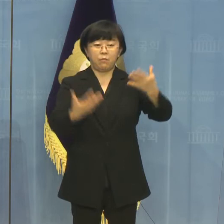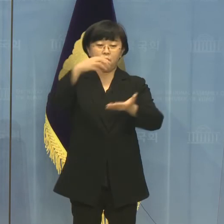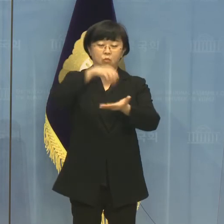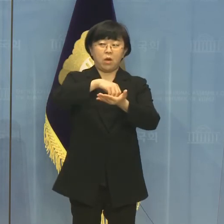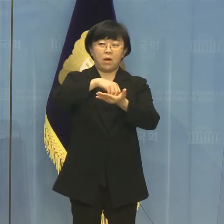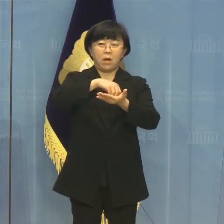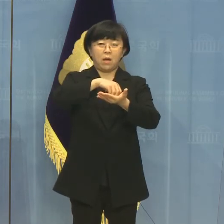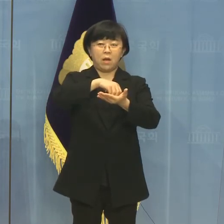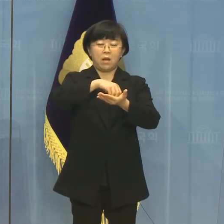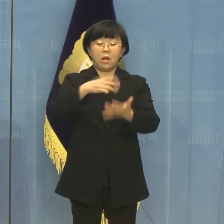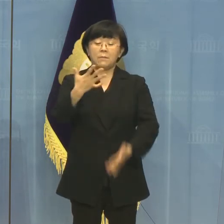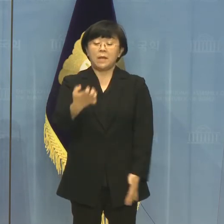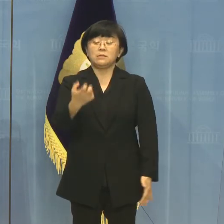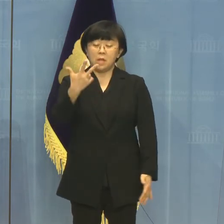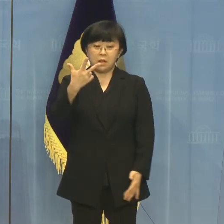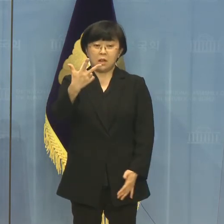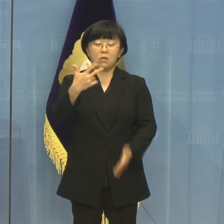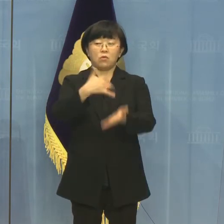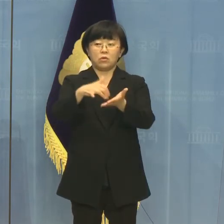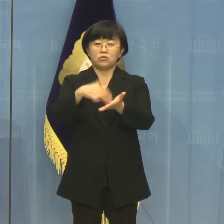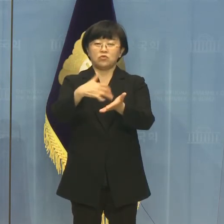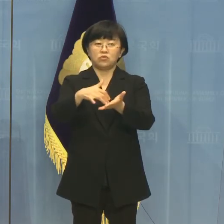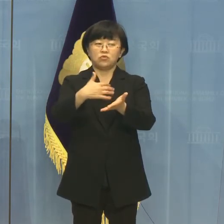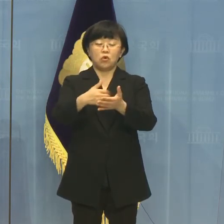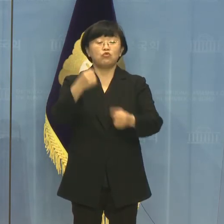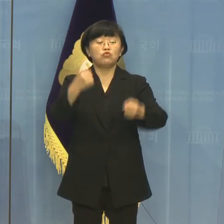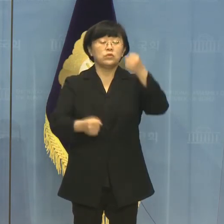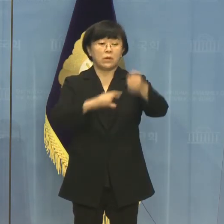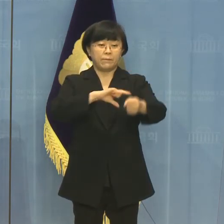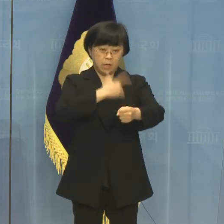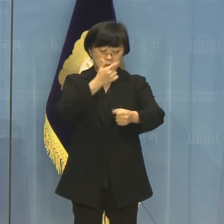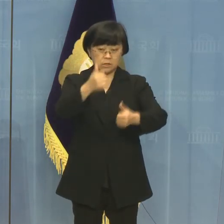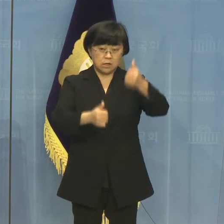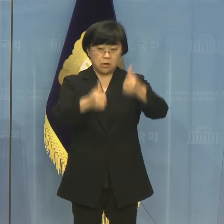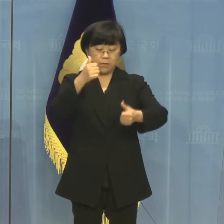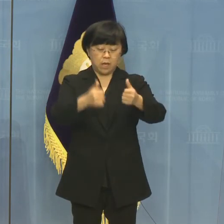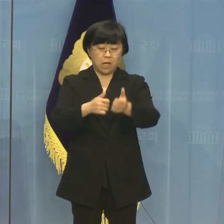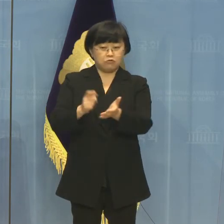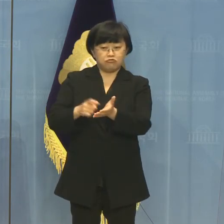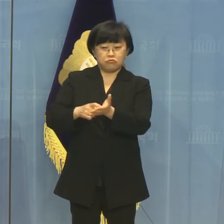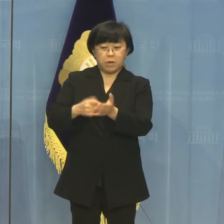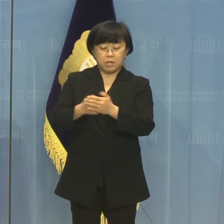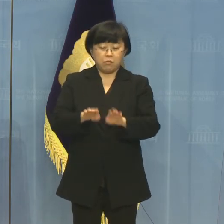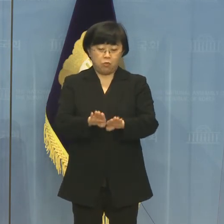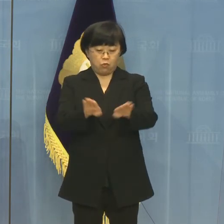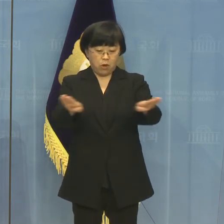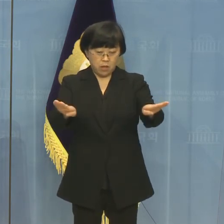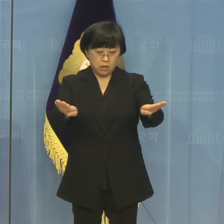총 87건입니다. 우선 운전면허 시험 과목에 구급차 등의 길터주기를